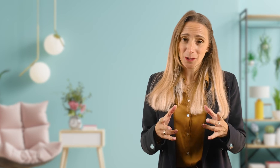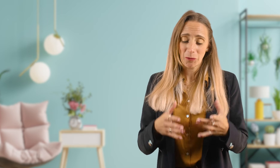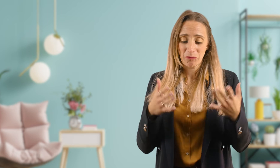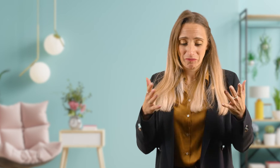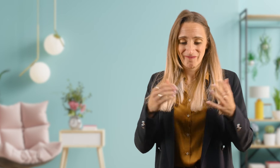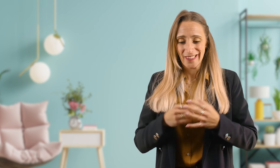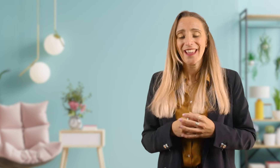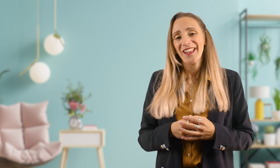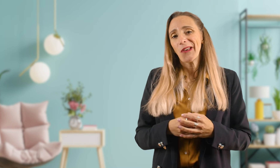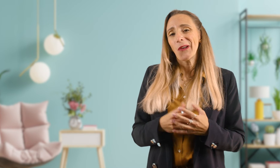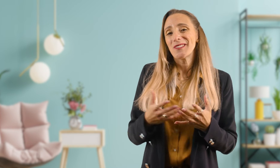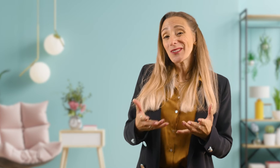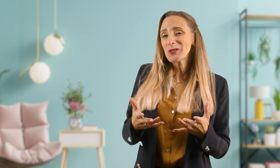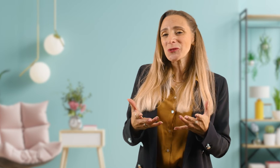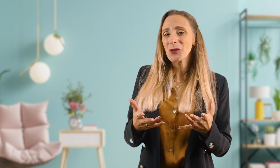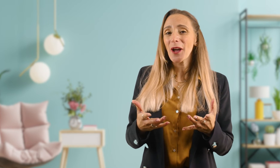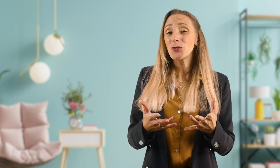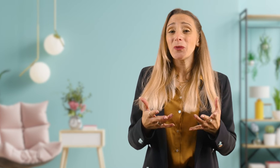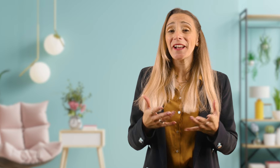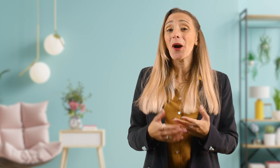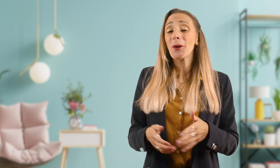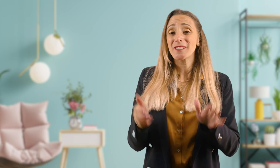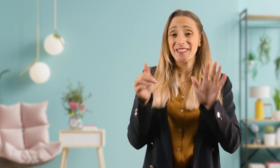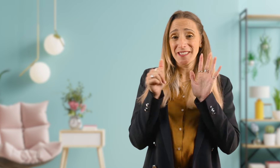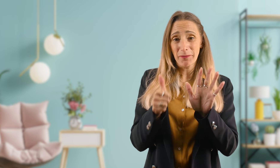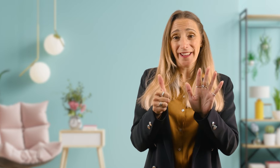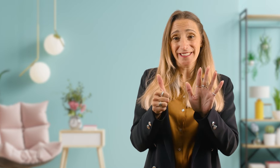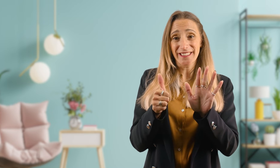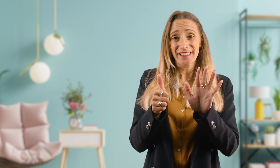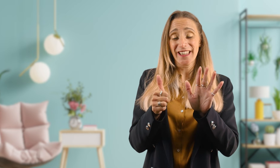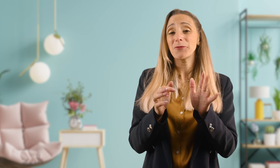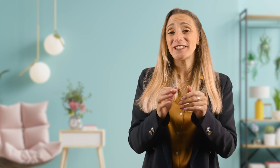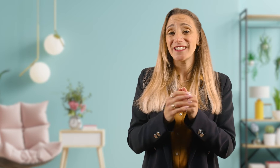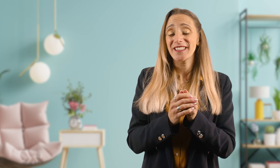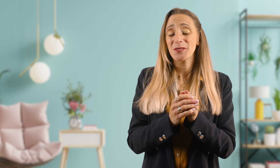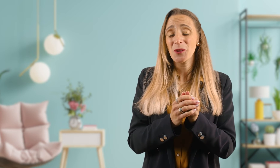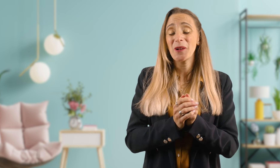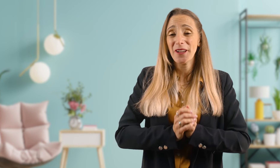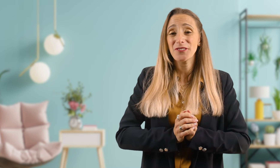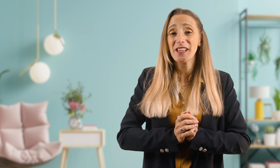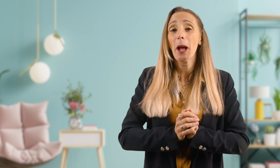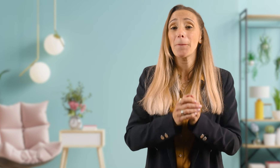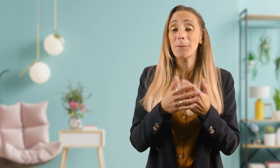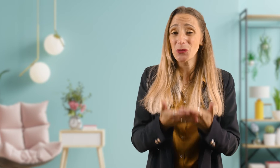contre, cette leçon sera coupée en 6 parties. Et oui, cela fait